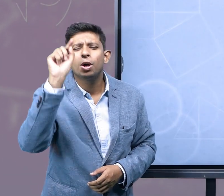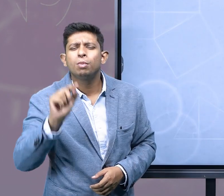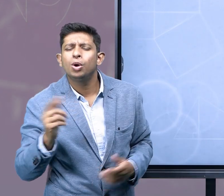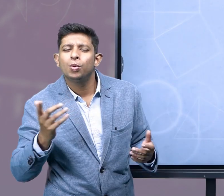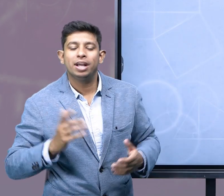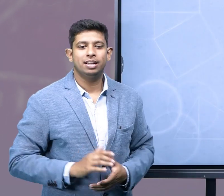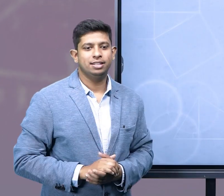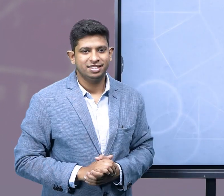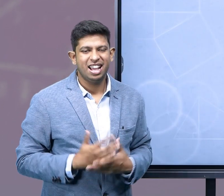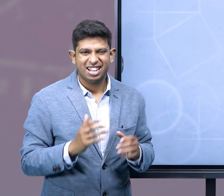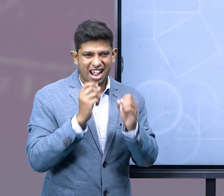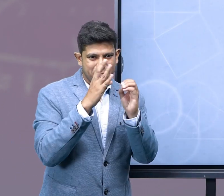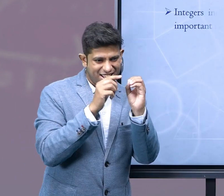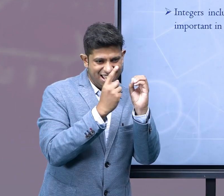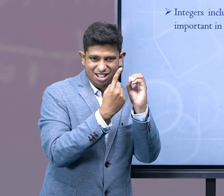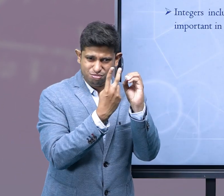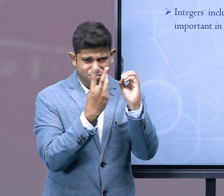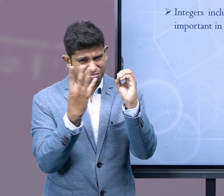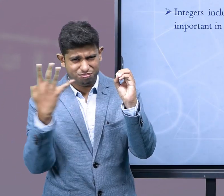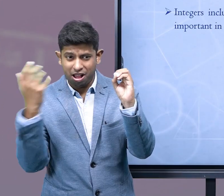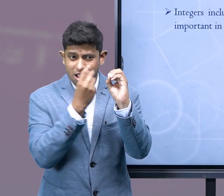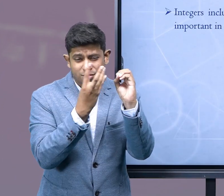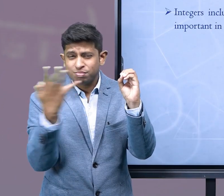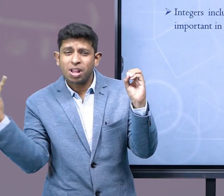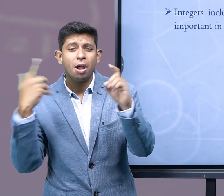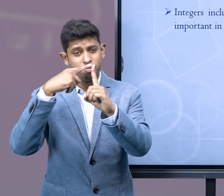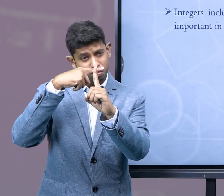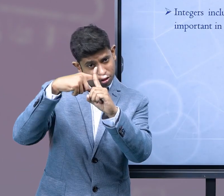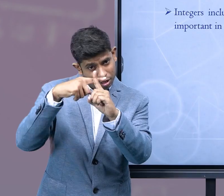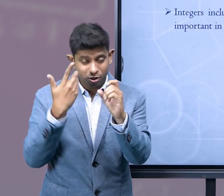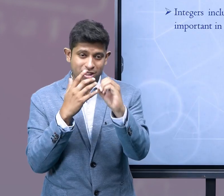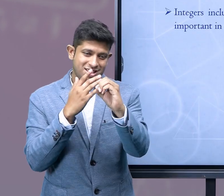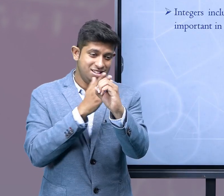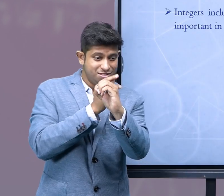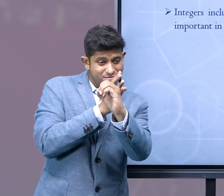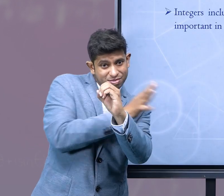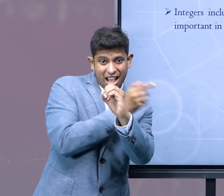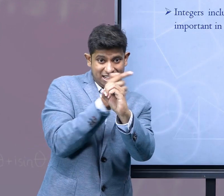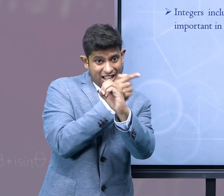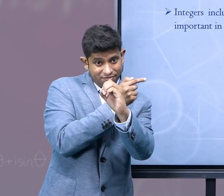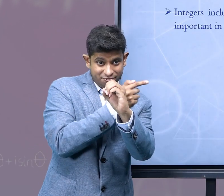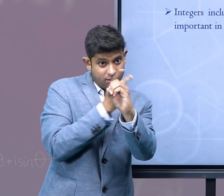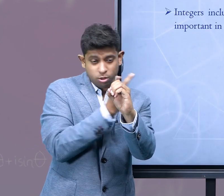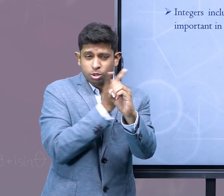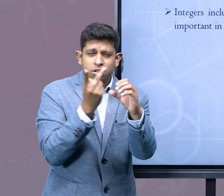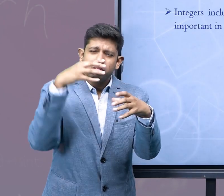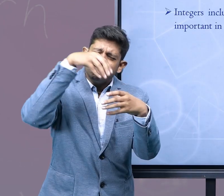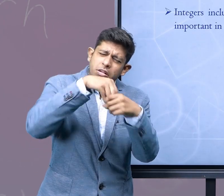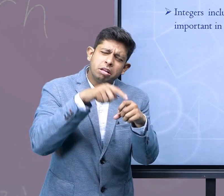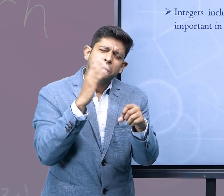याद रखने योग्य बातें। पूर्णांकों में धनात्मक संख्याएं, ऋणात्मक संख्याएं और शून्य शामिल होते हैं और